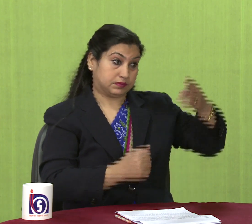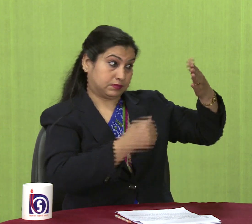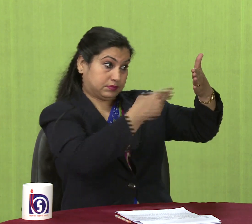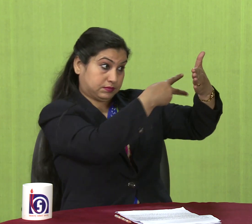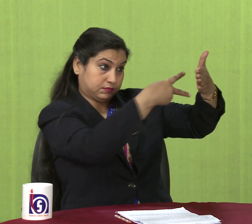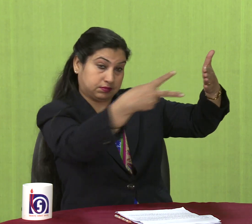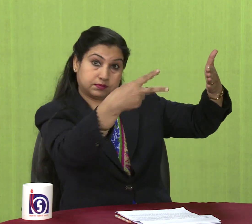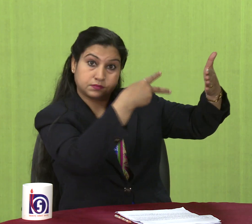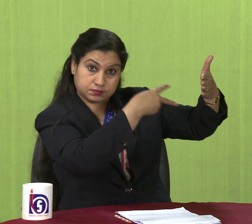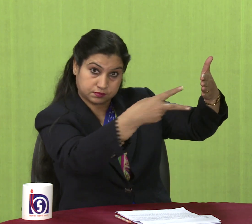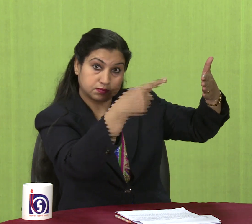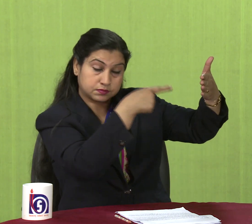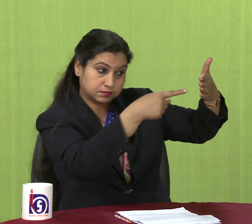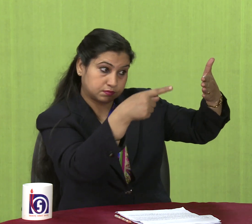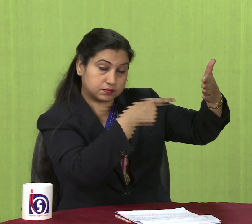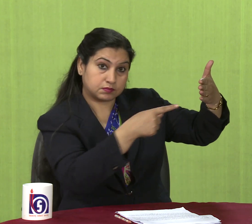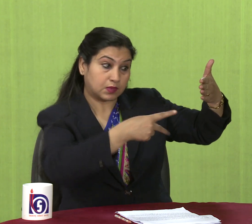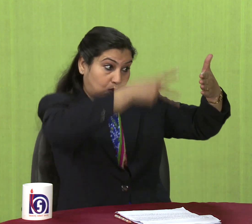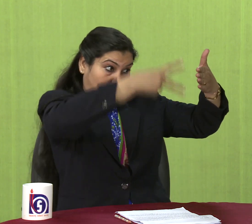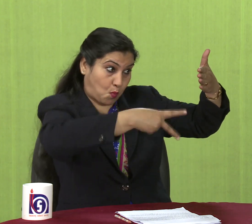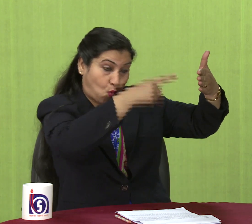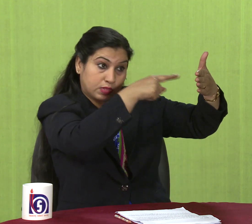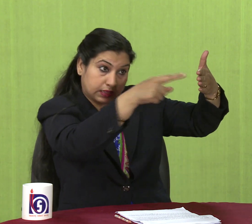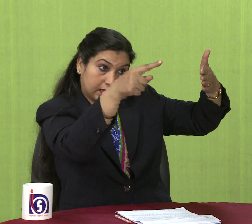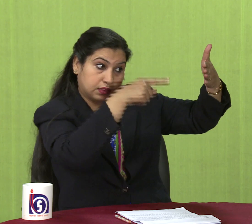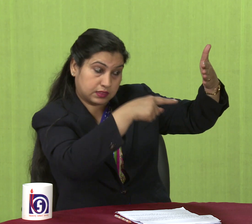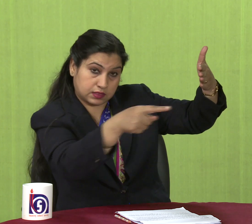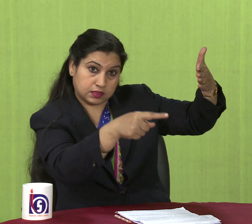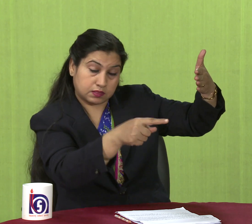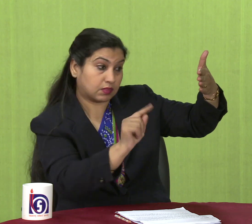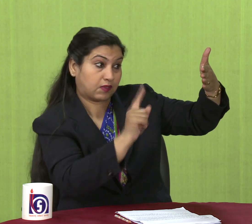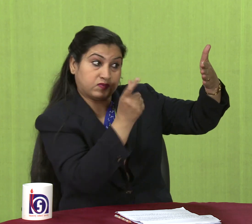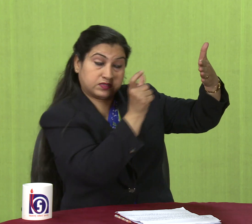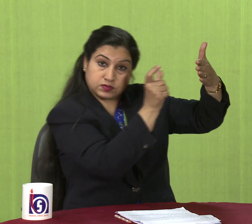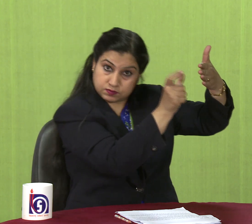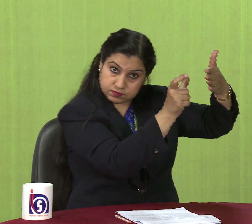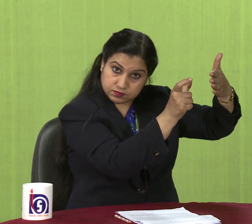दोहे की दोनों पंक्तियों के पहले चरण